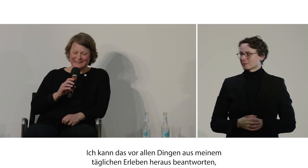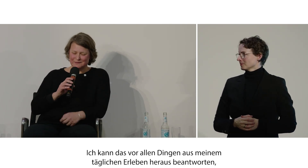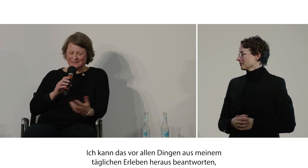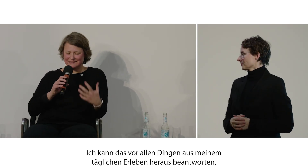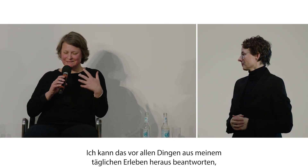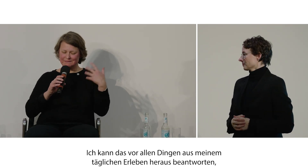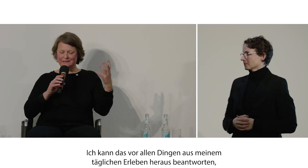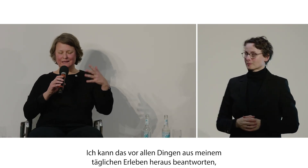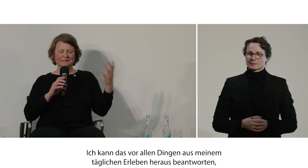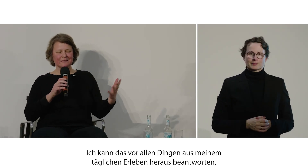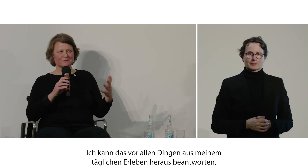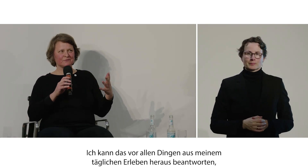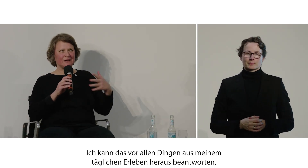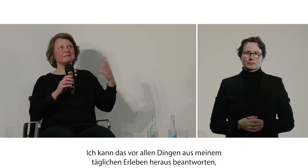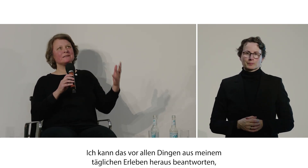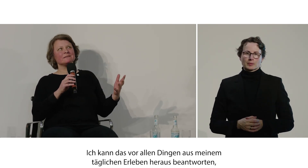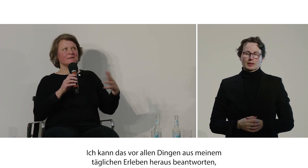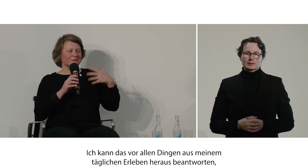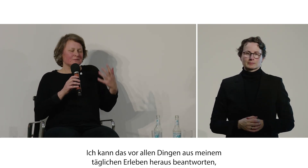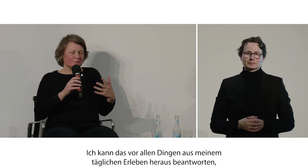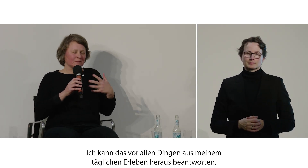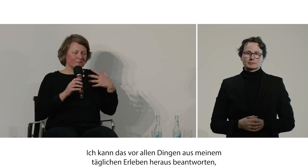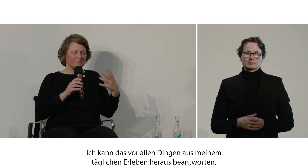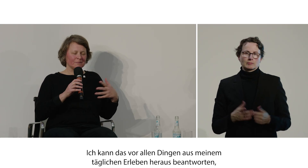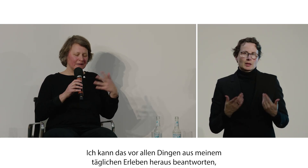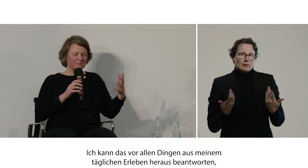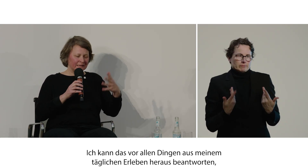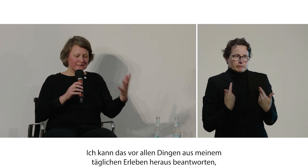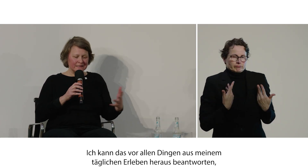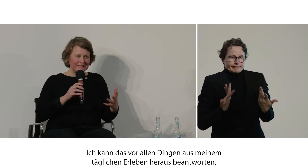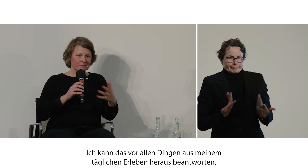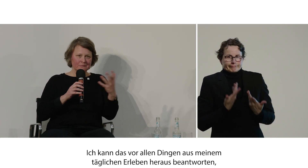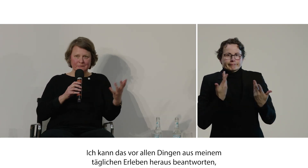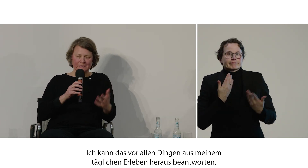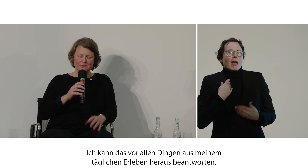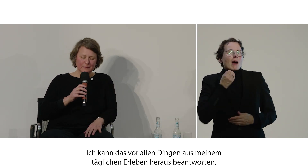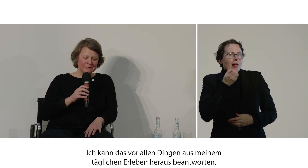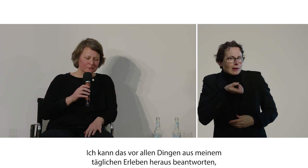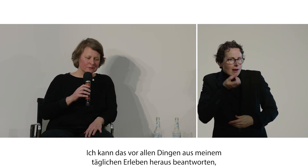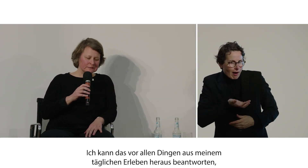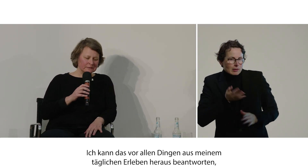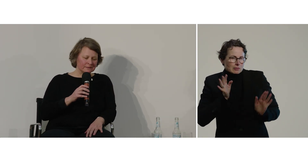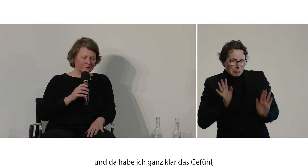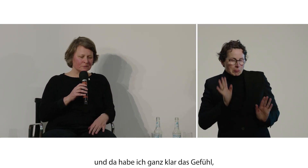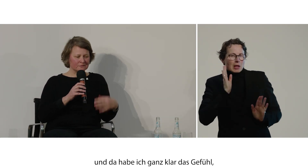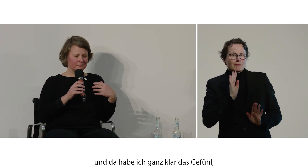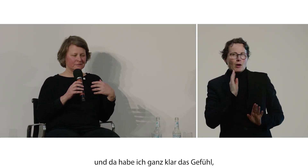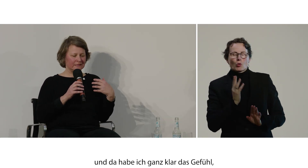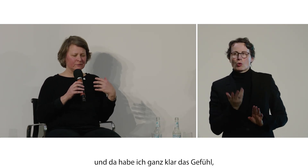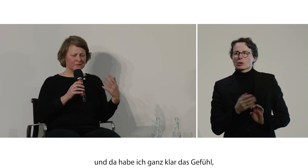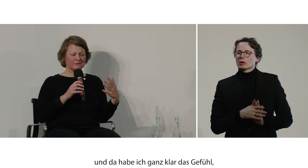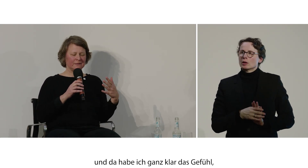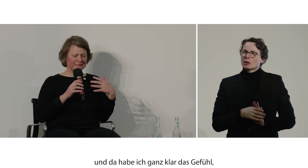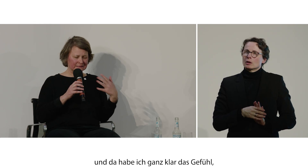Also ich kann das ja erst vor allen Dingen aus meinem täglichen Erleben heraus beantworten. Und